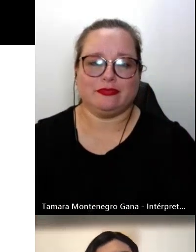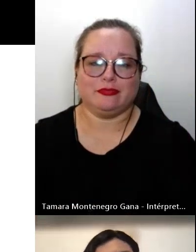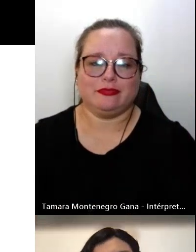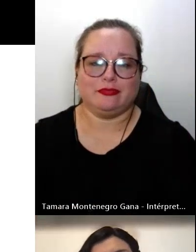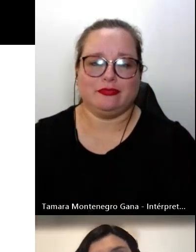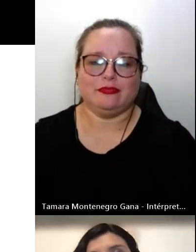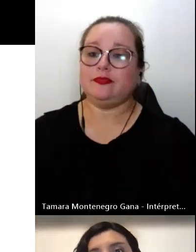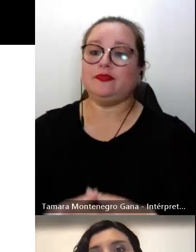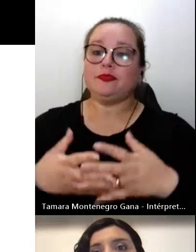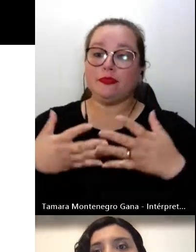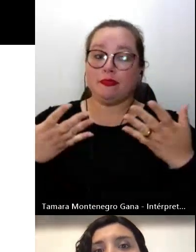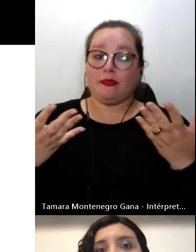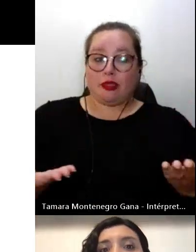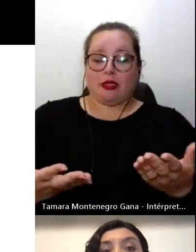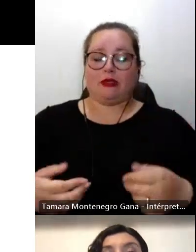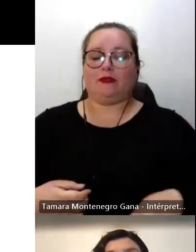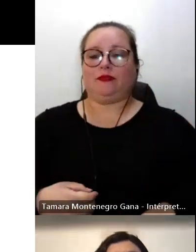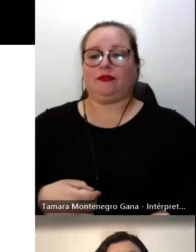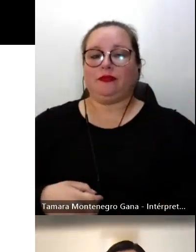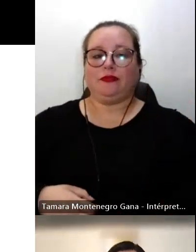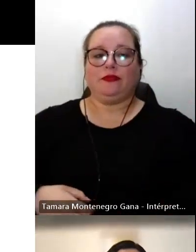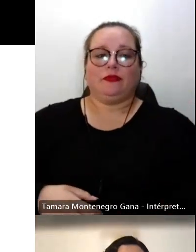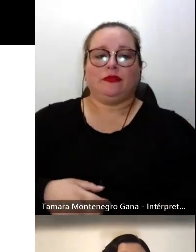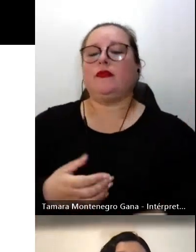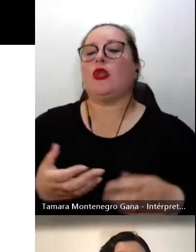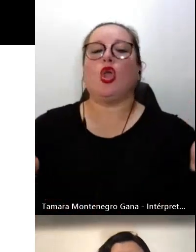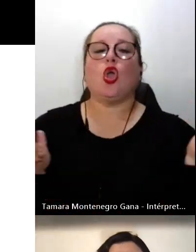Y entonces, ¿de qué manera